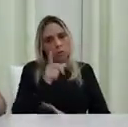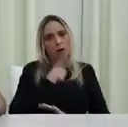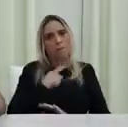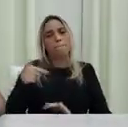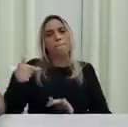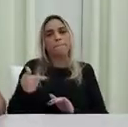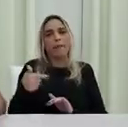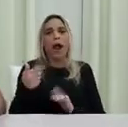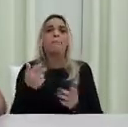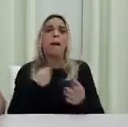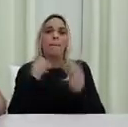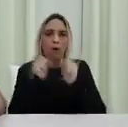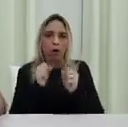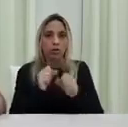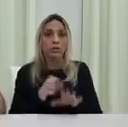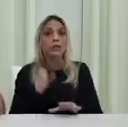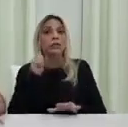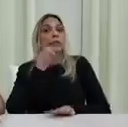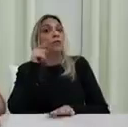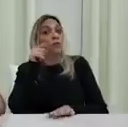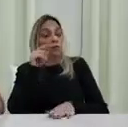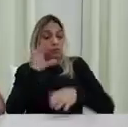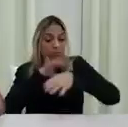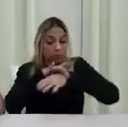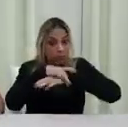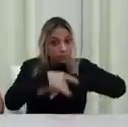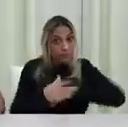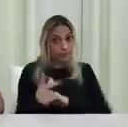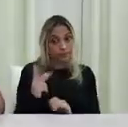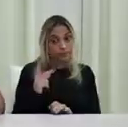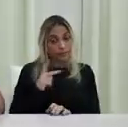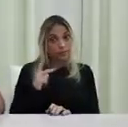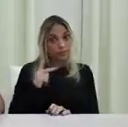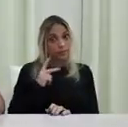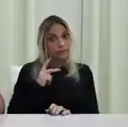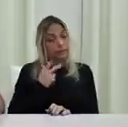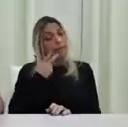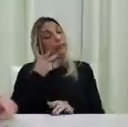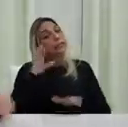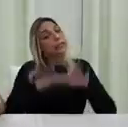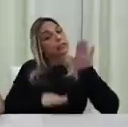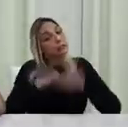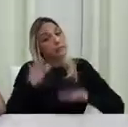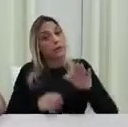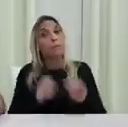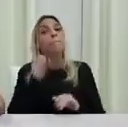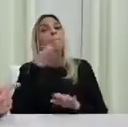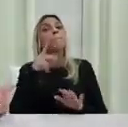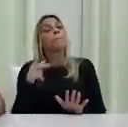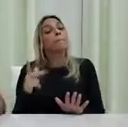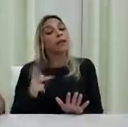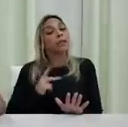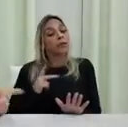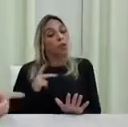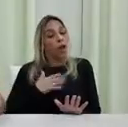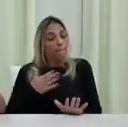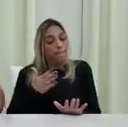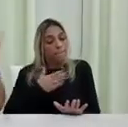porventura for fazer uma segurança particular vai ter problema, deixa bem avisado, é o porte para ele, tá? Para ele usar